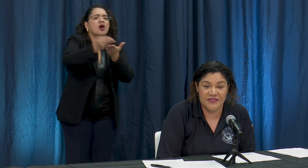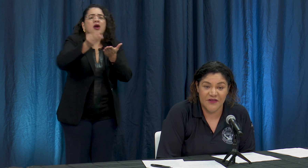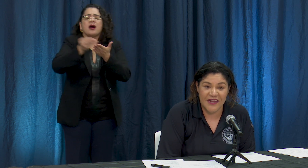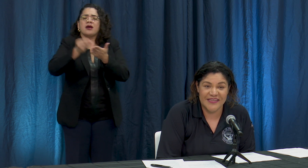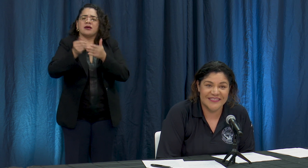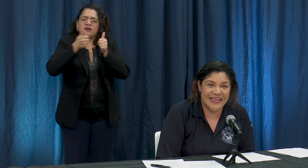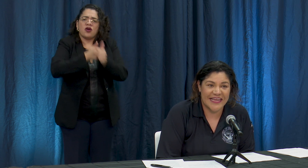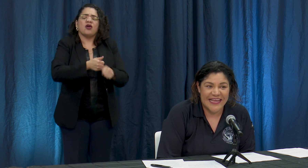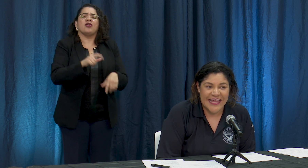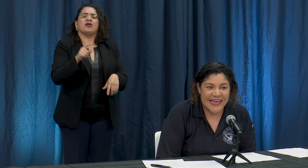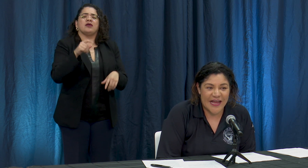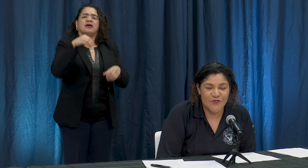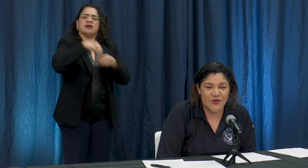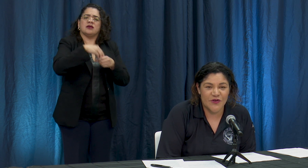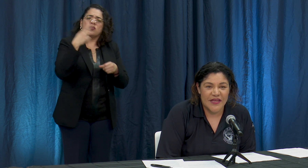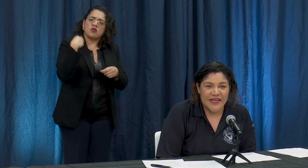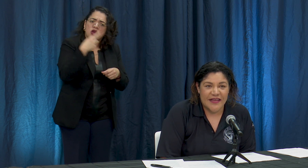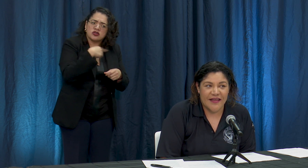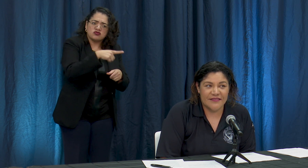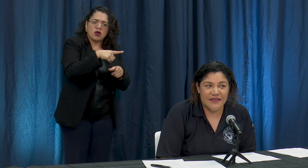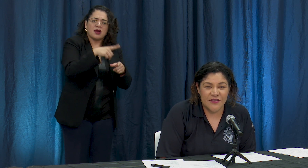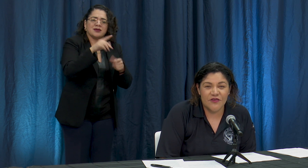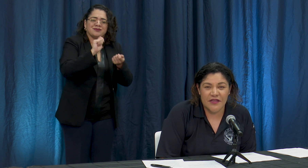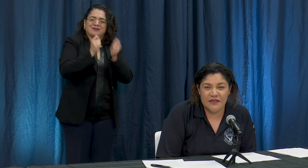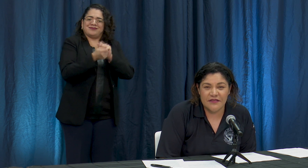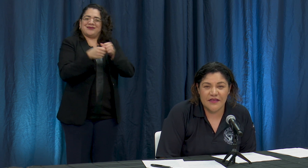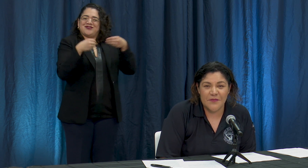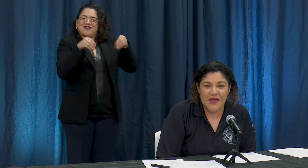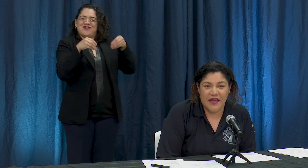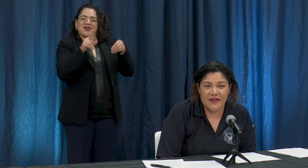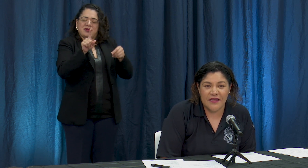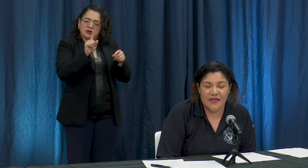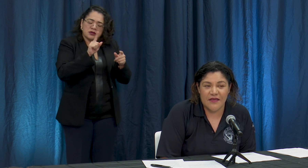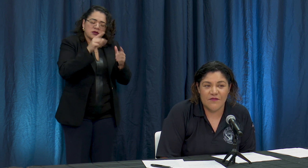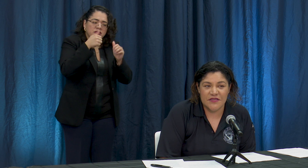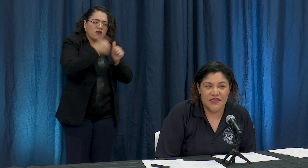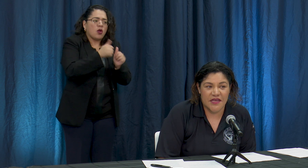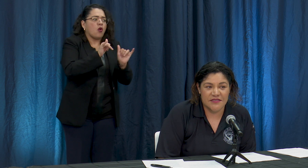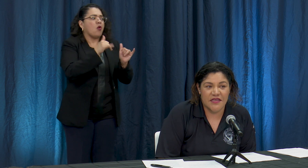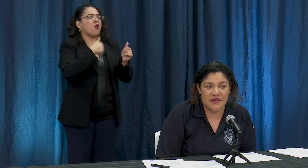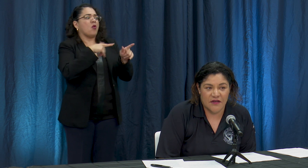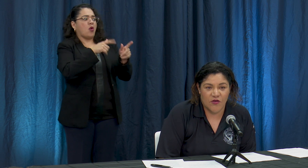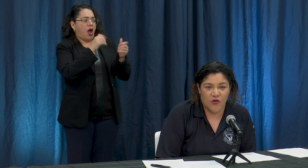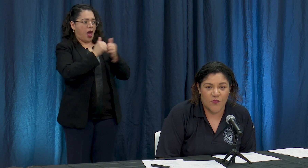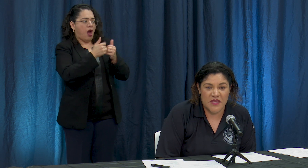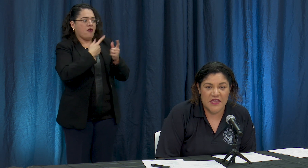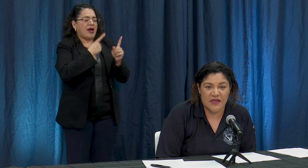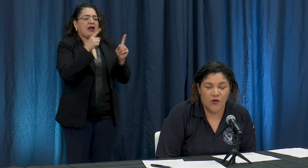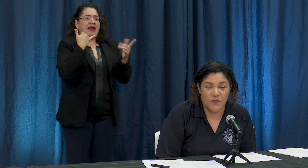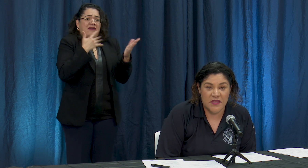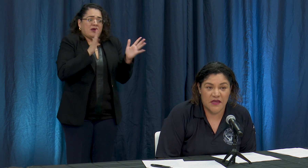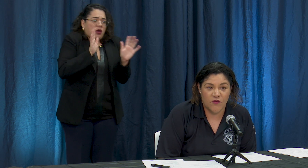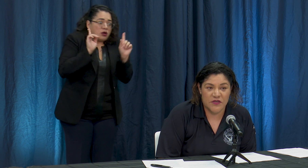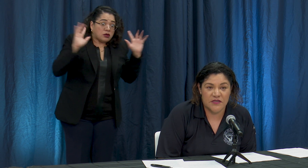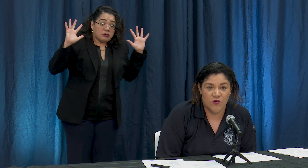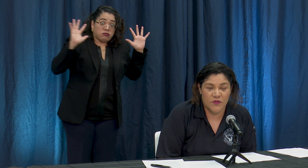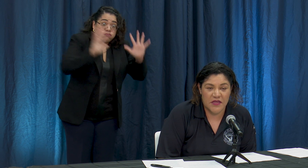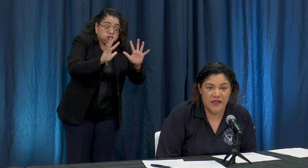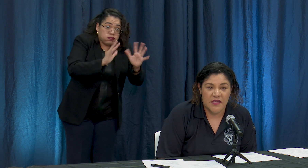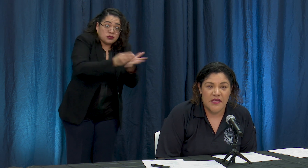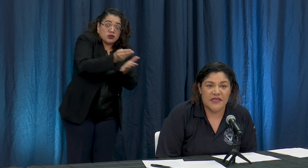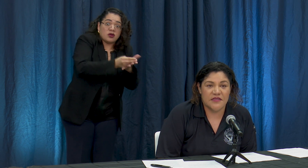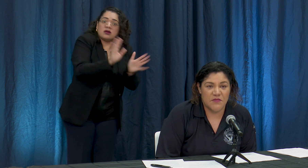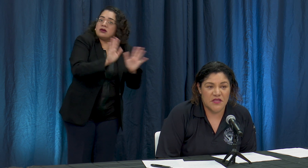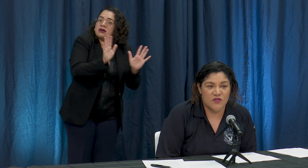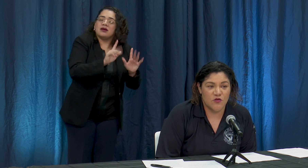estos restaurantes, que en cambio han tenido que cambiar en vez de hacer ofrecer